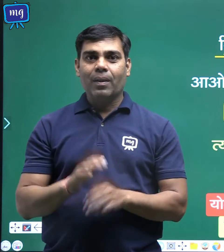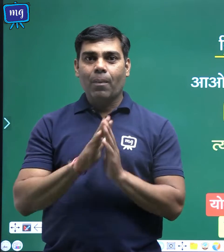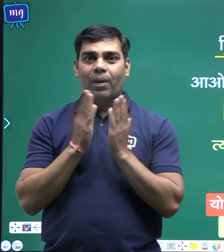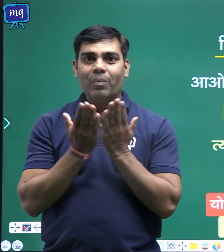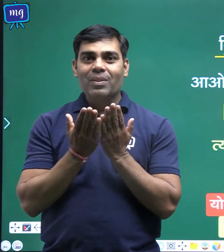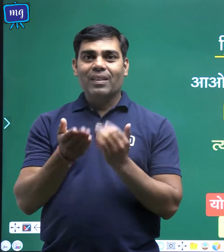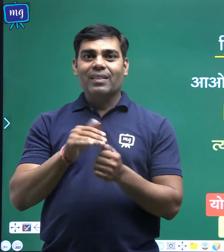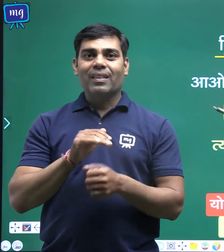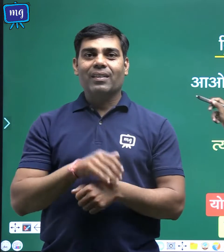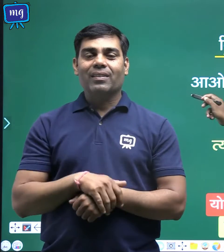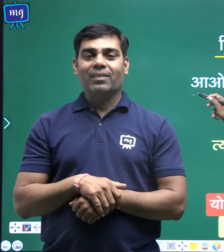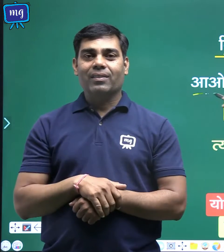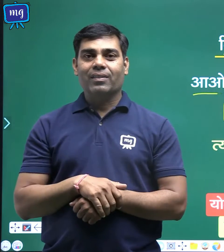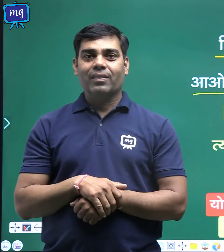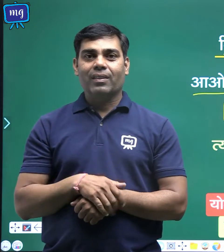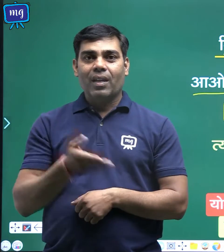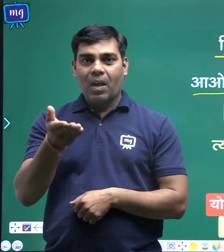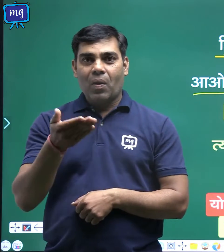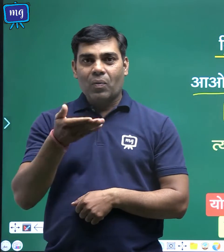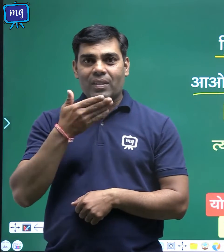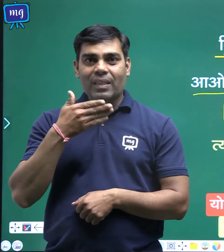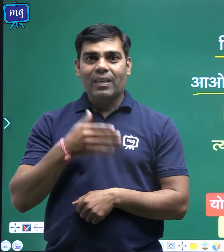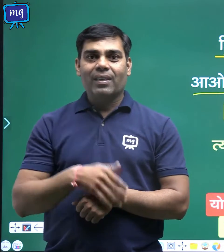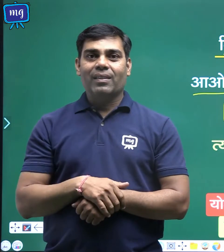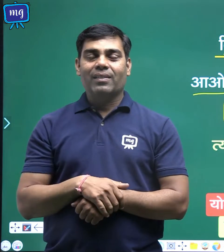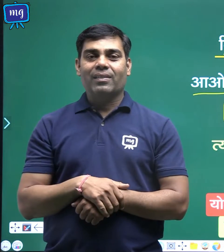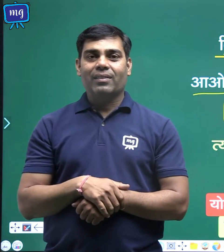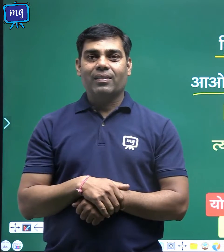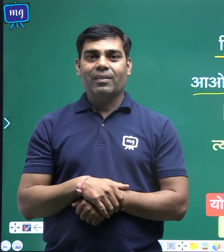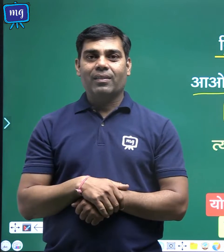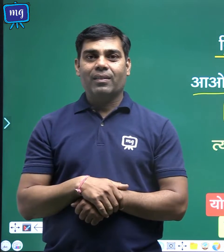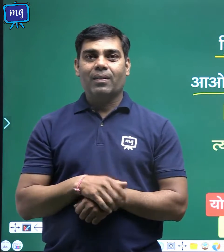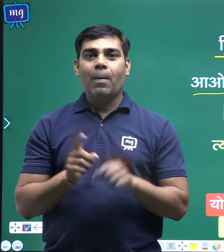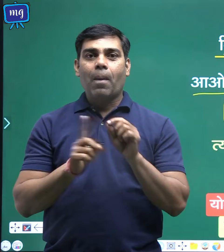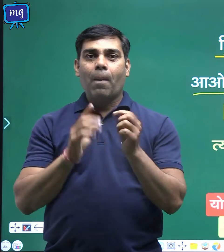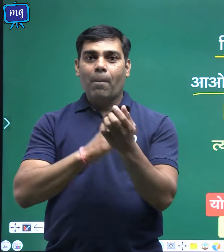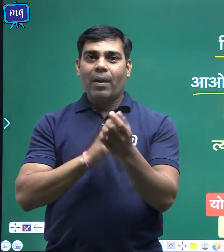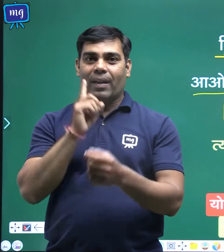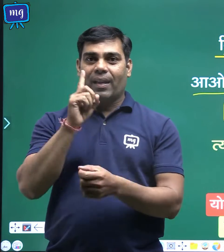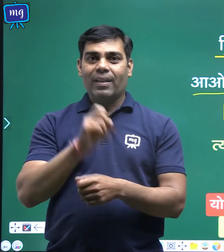पाठ्यपुस्तक से आओ सीखें भाग 1